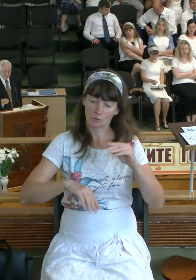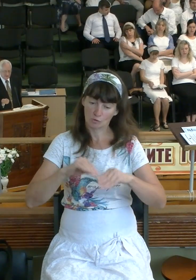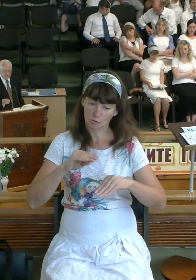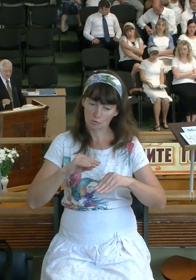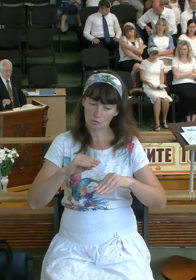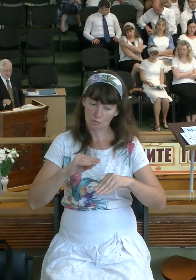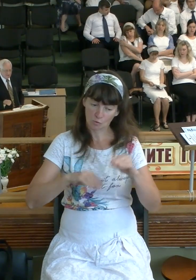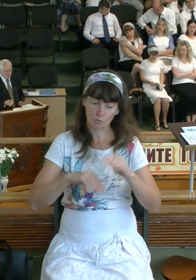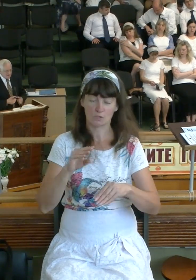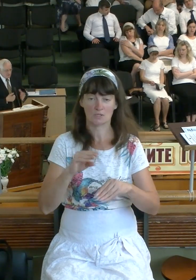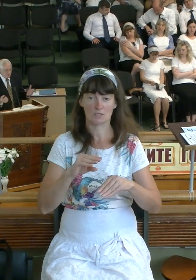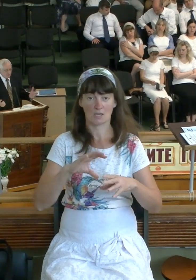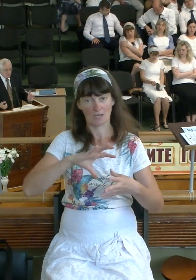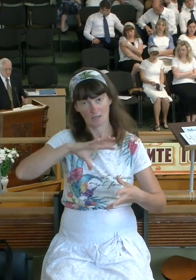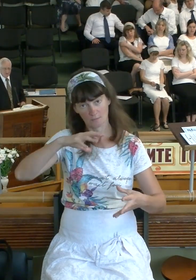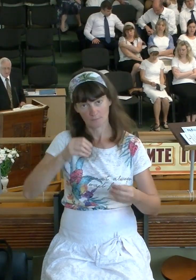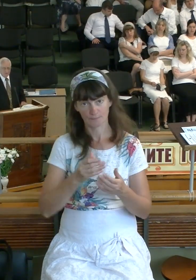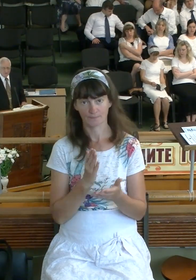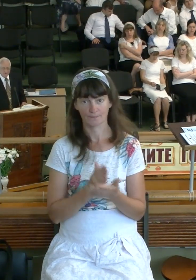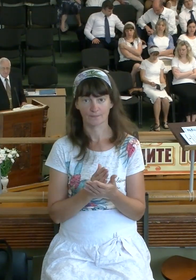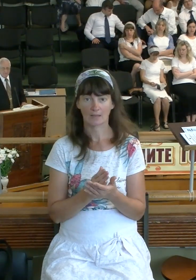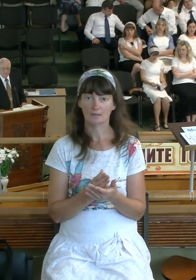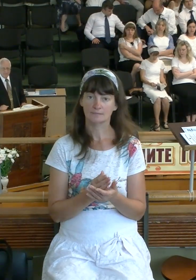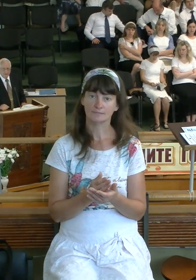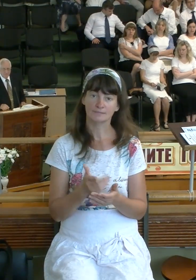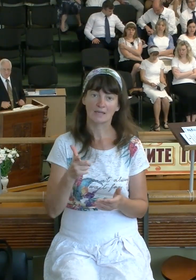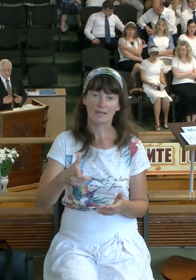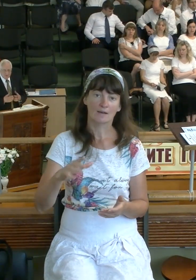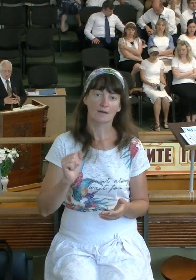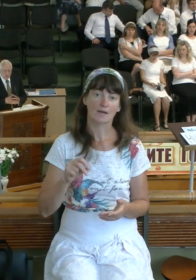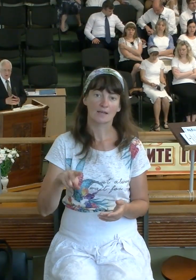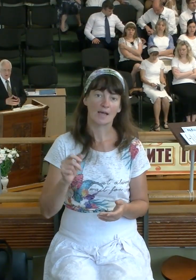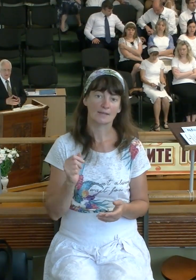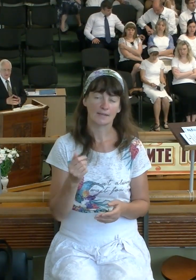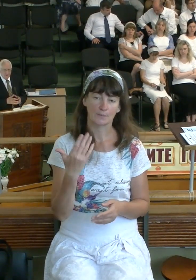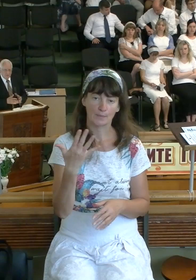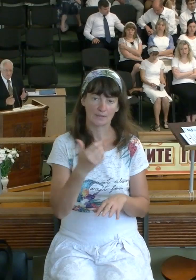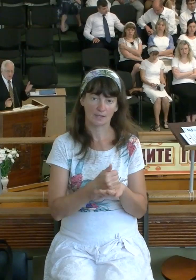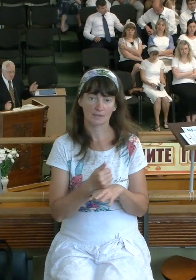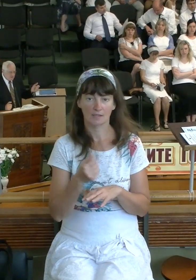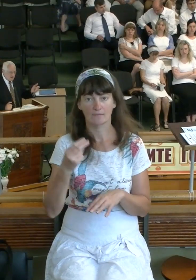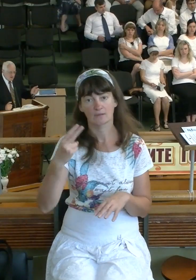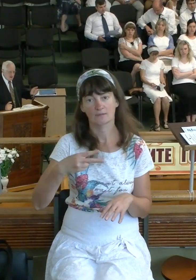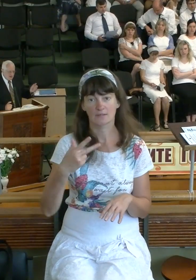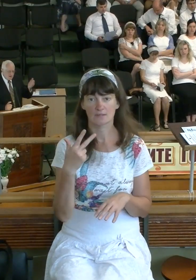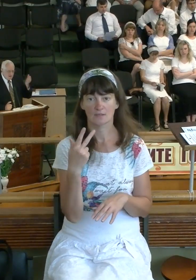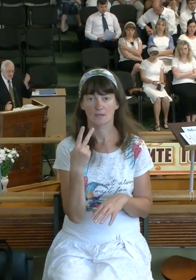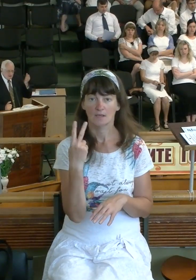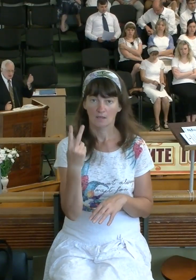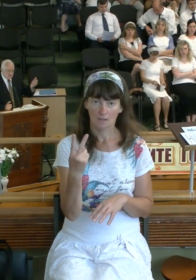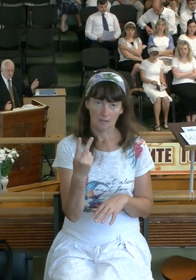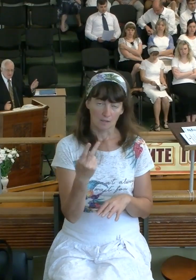22-23 стих. Смотрите, какой плод Он производит. Плод же Духа. Любовь,